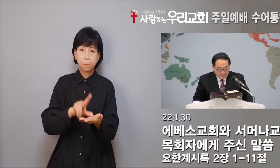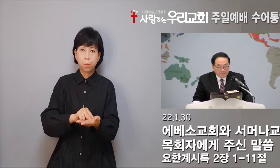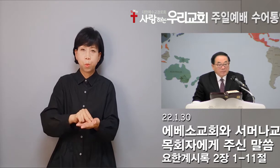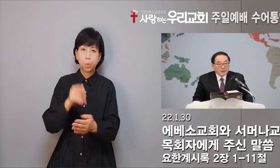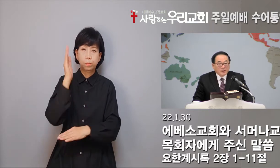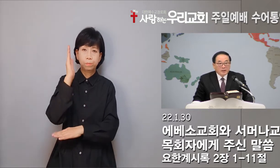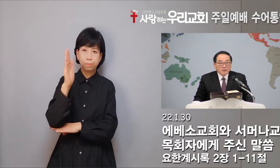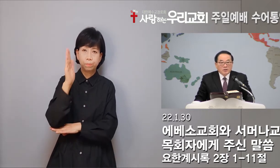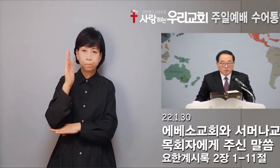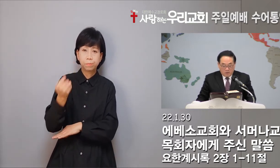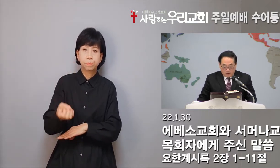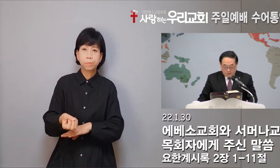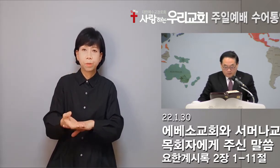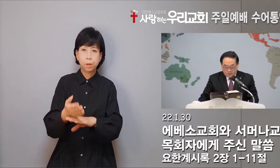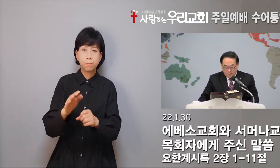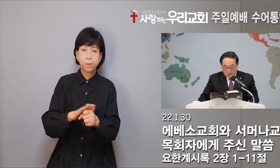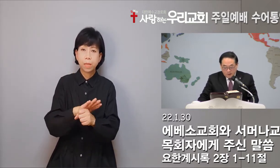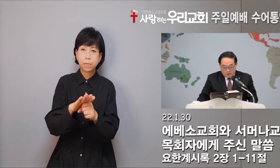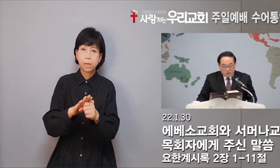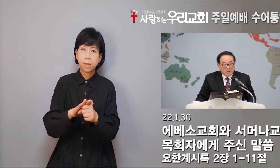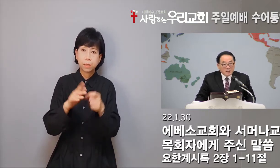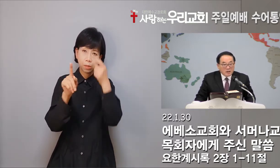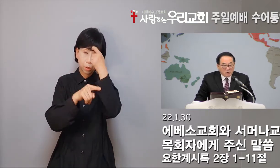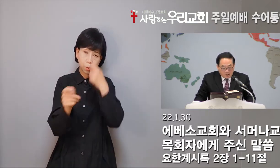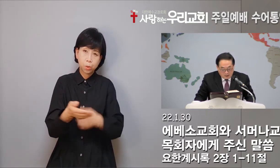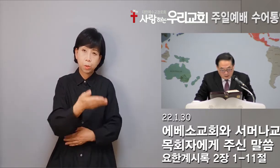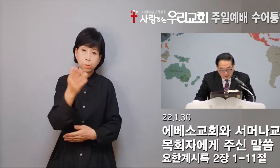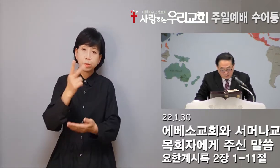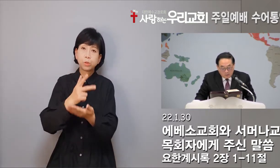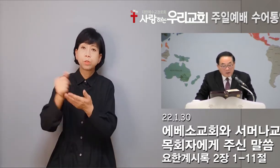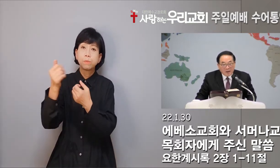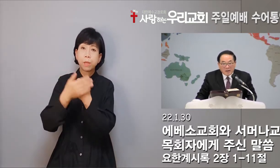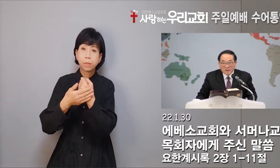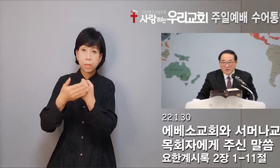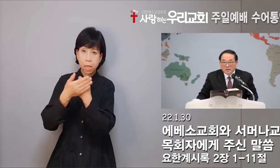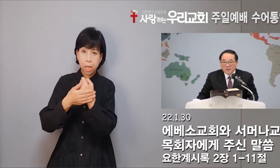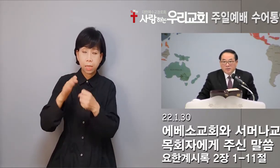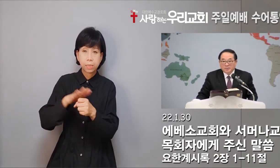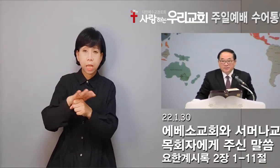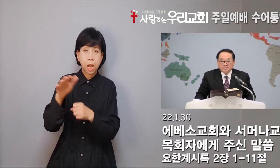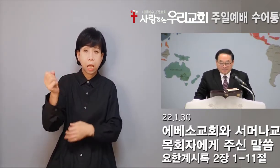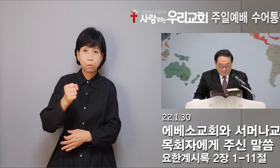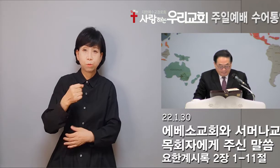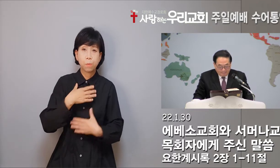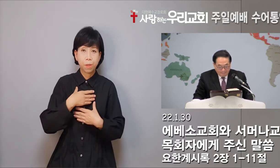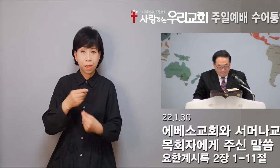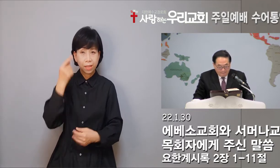선포하겠습니다. 사랑하는 성도 여러분, 주님의 은혜와 사랑으로 평안하셨는지요?